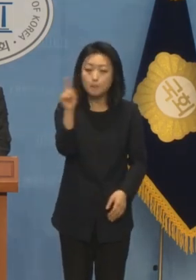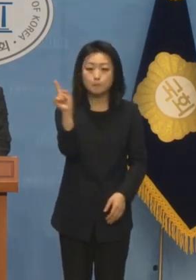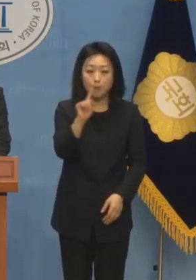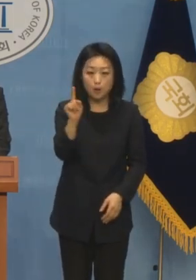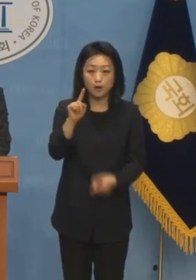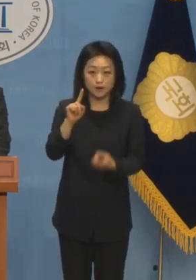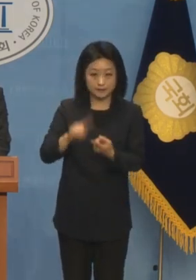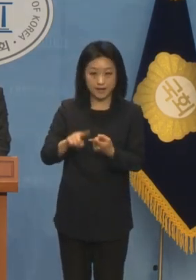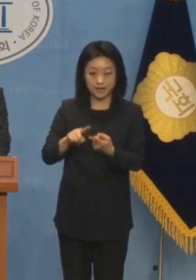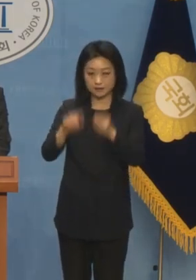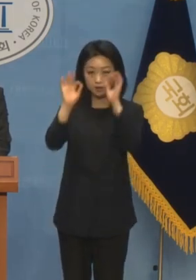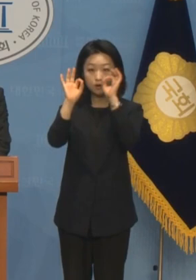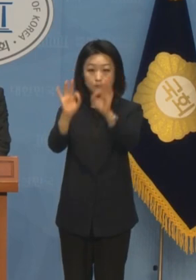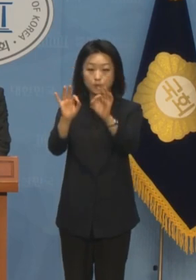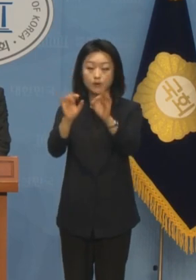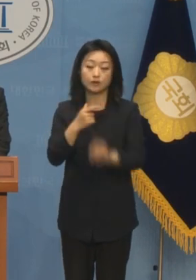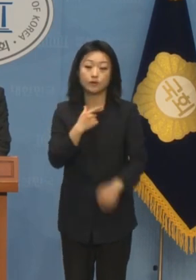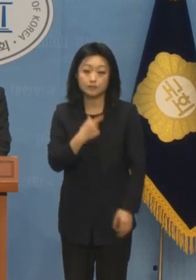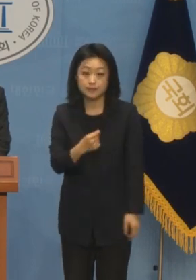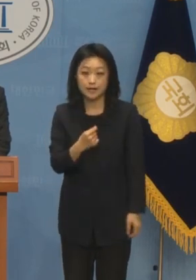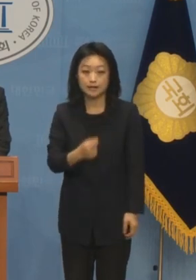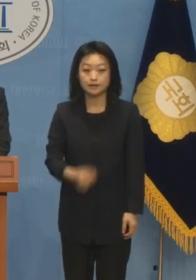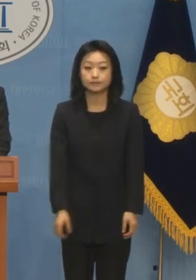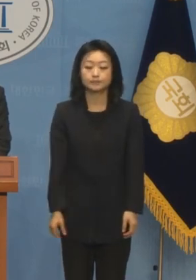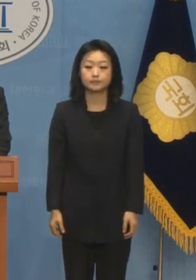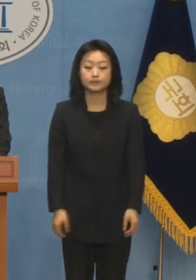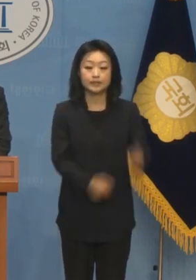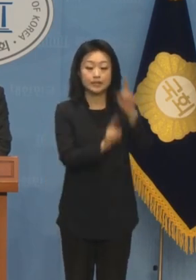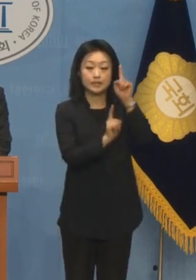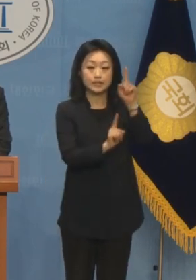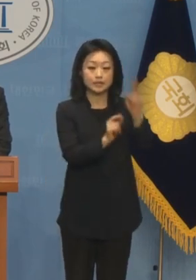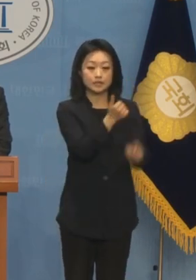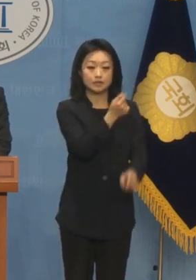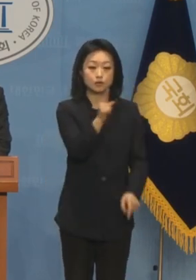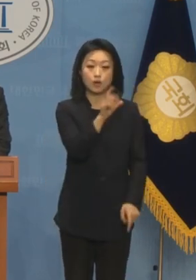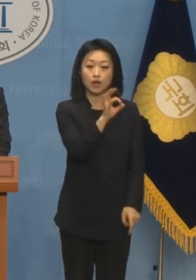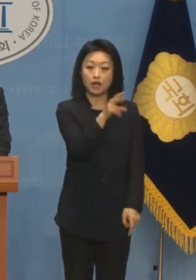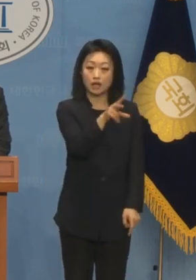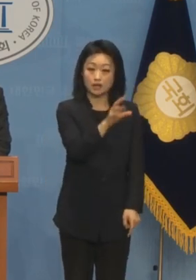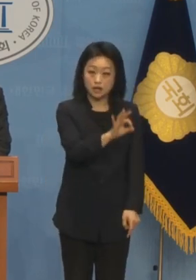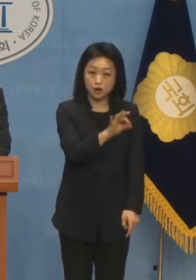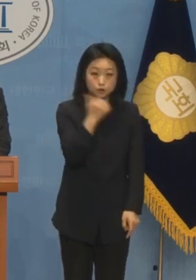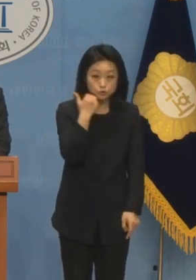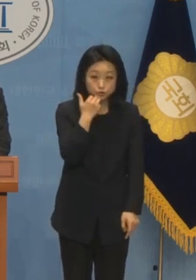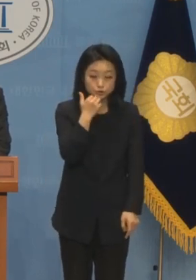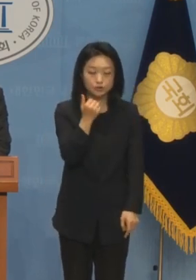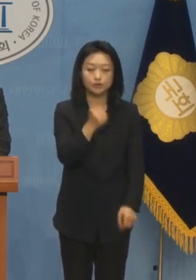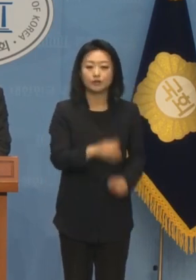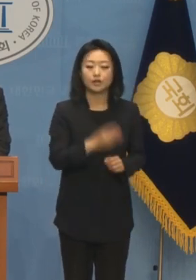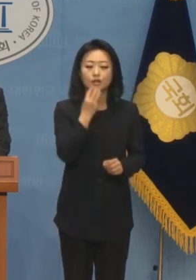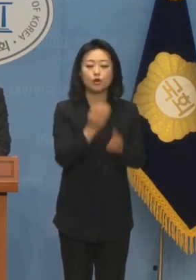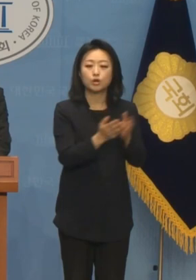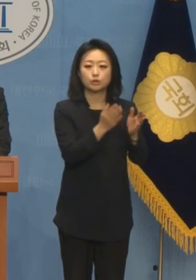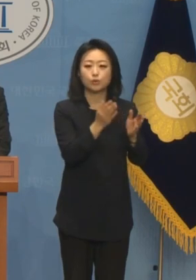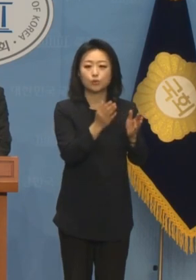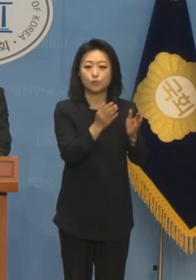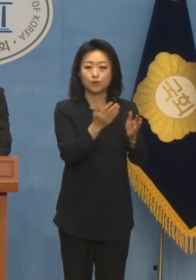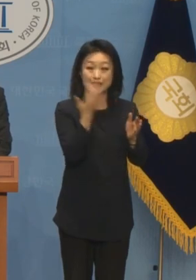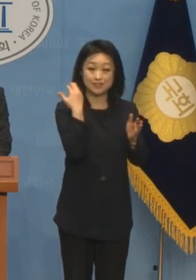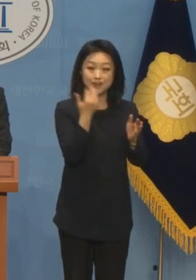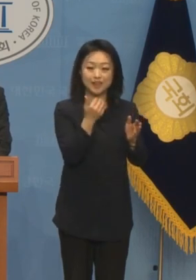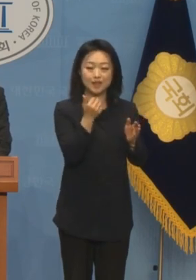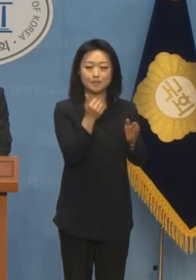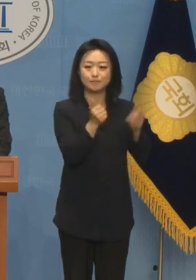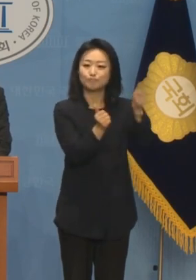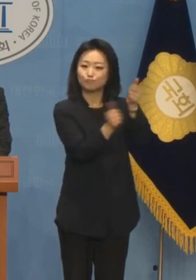문제에 주목하고 있습니다. 이화영 전 경기도 평화부지사의 변호인에 따르면